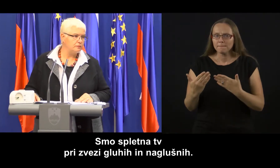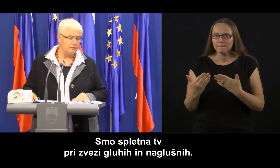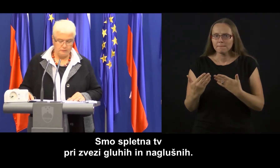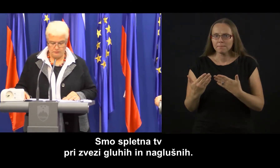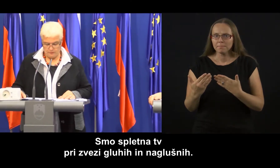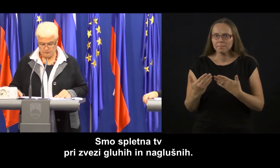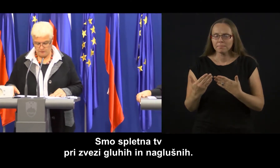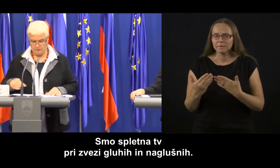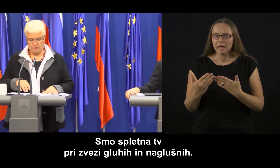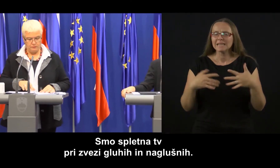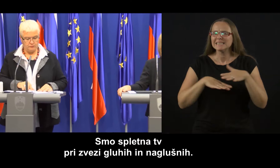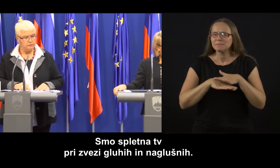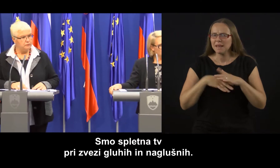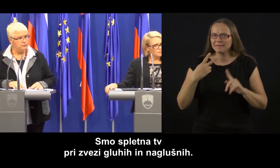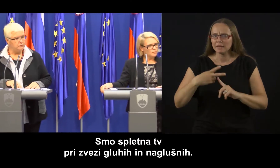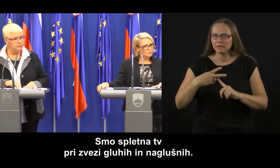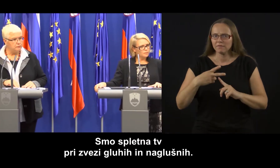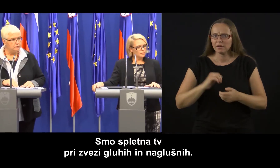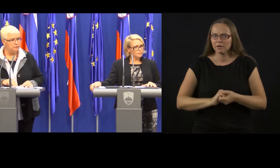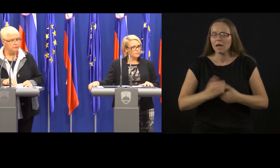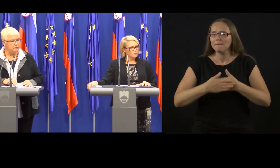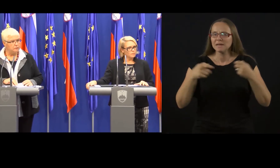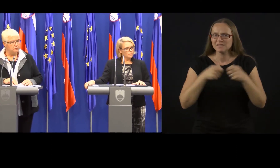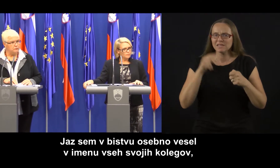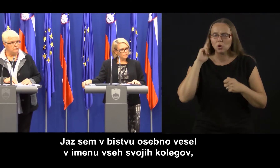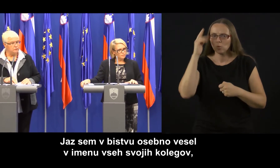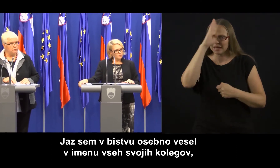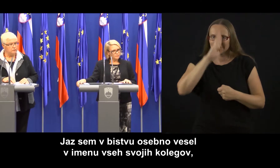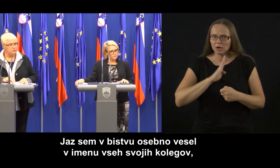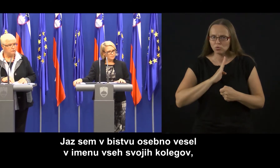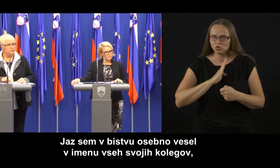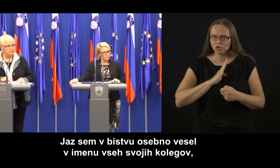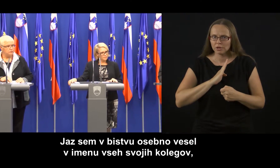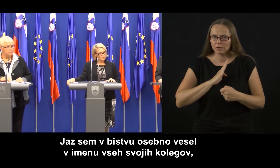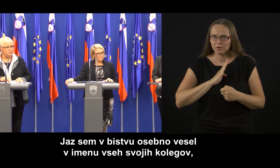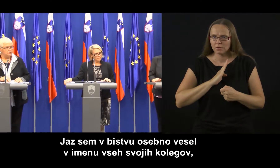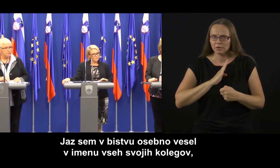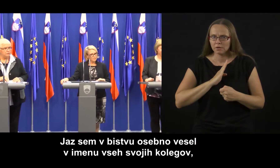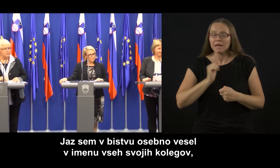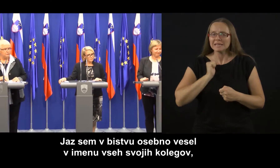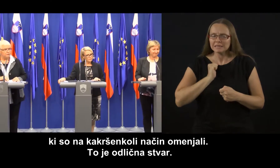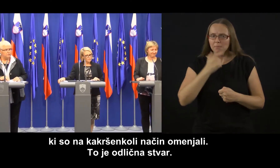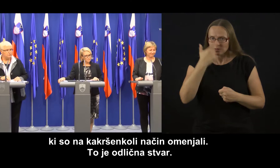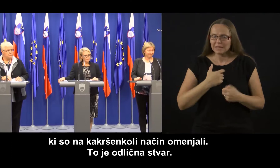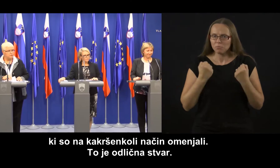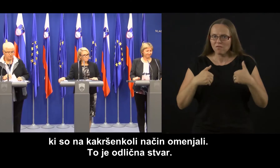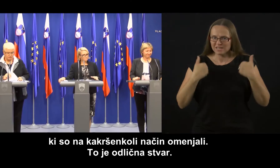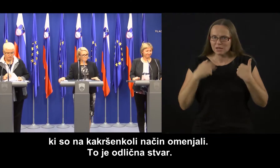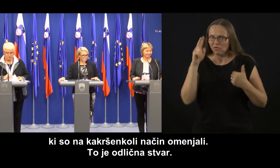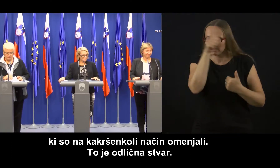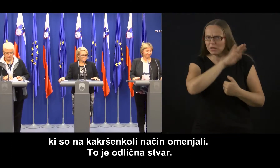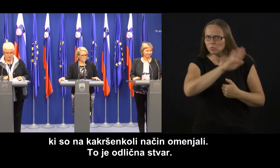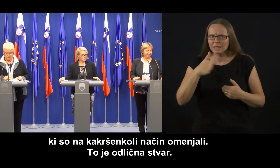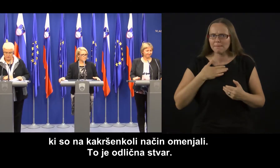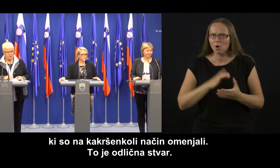spet na TV pri Zvezi gluhih in naglušnih. Jaz sem v bistvu osebno vesel v imenu vseh mojih kolegov, ki so